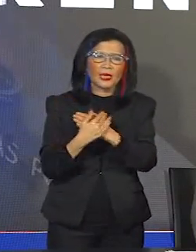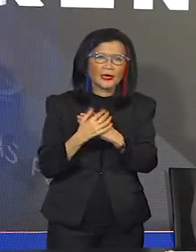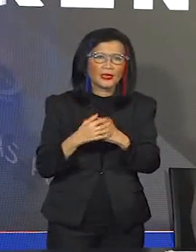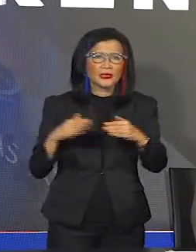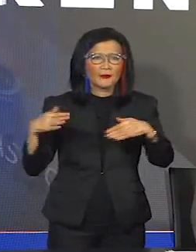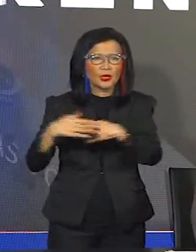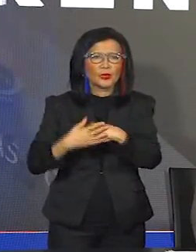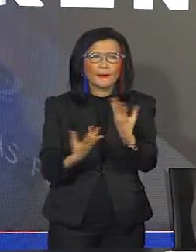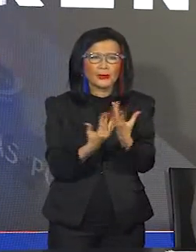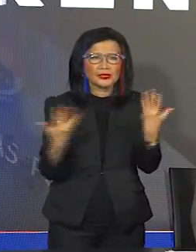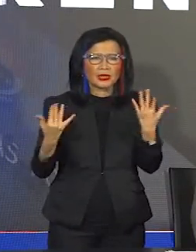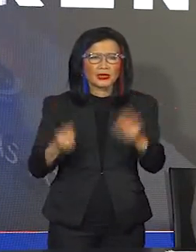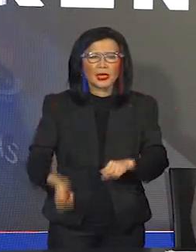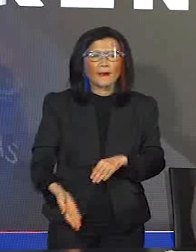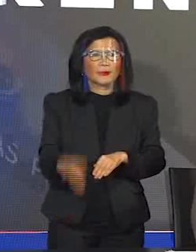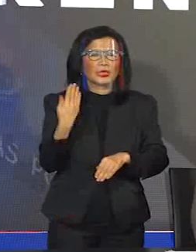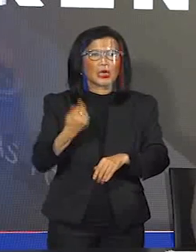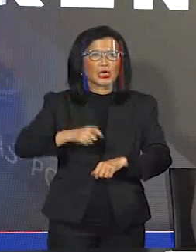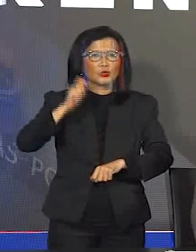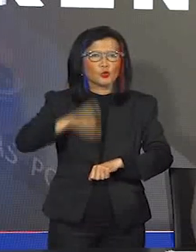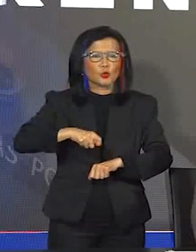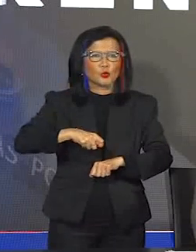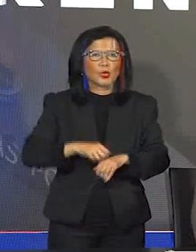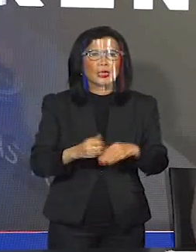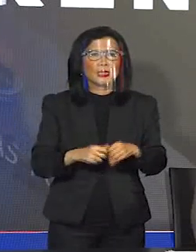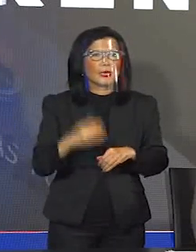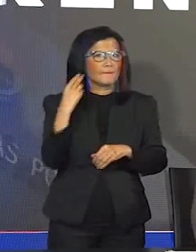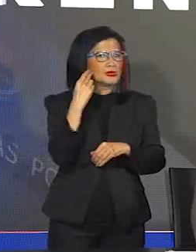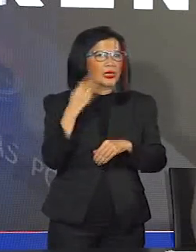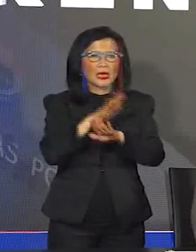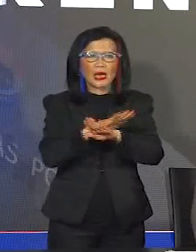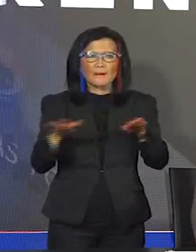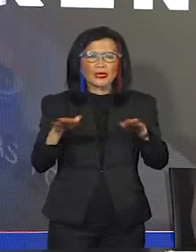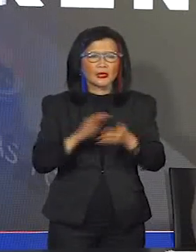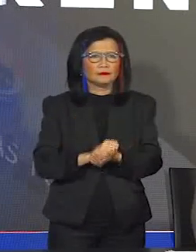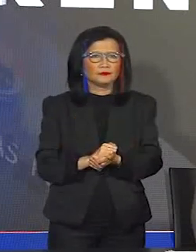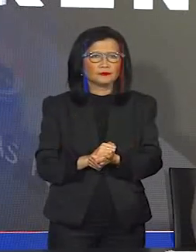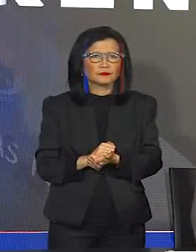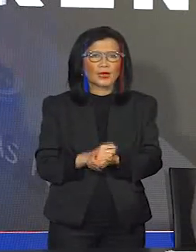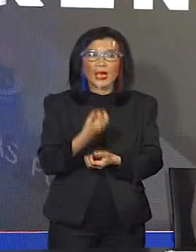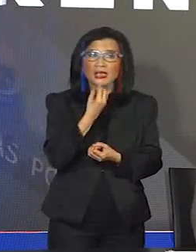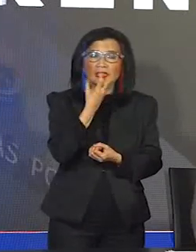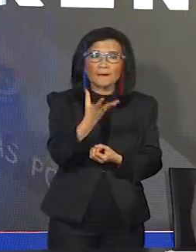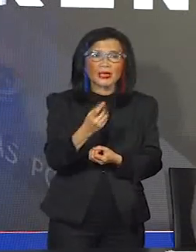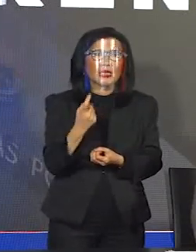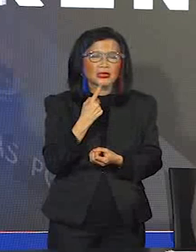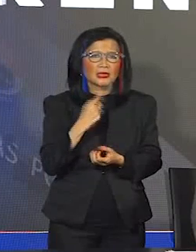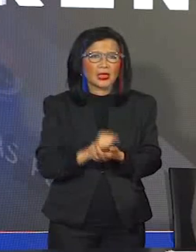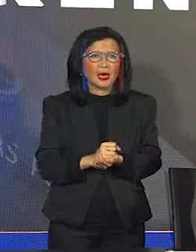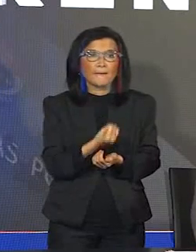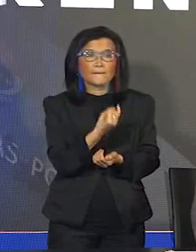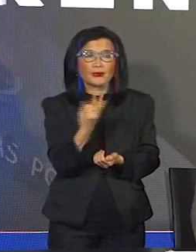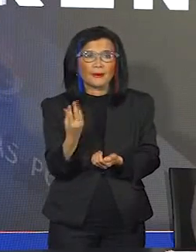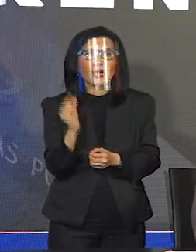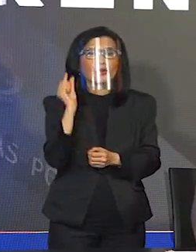masyarakat, menegakkan hukum, dan memelihara kamtibmas. kami sampaikan terkait dengan